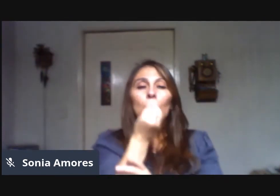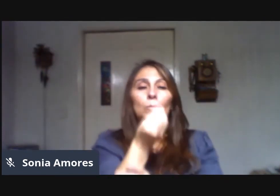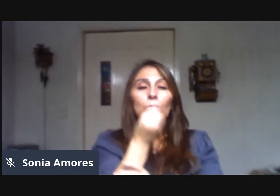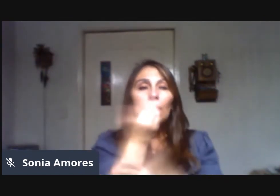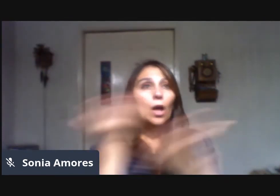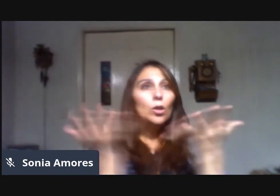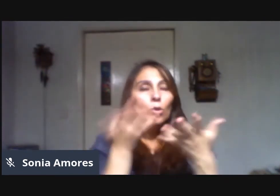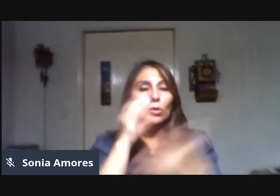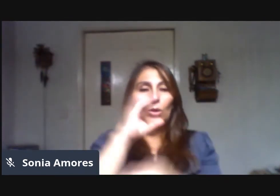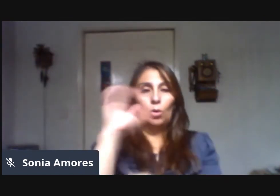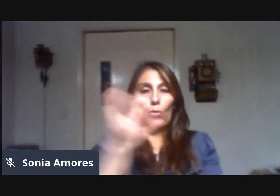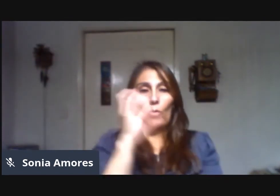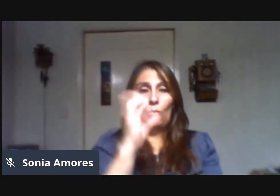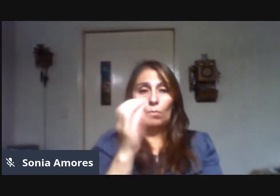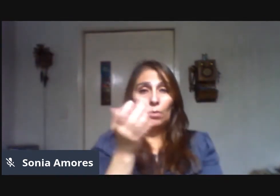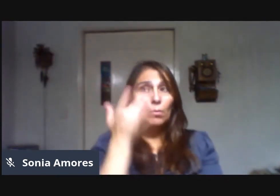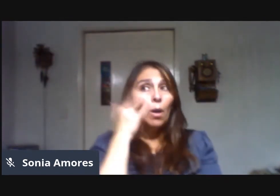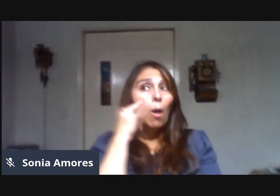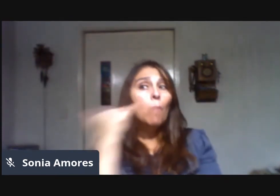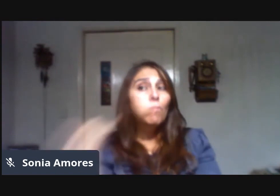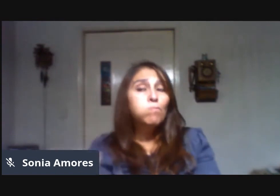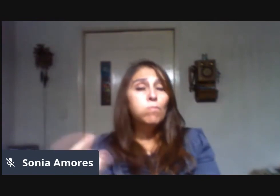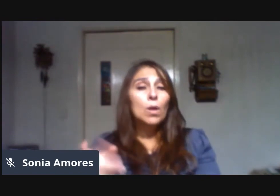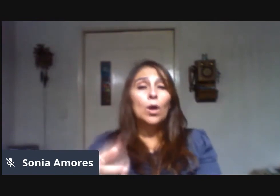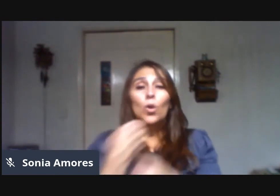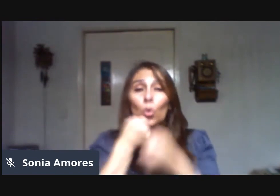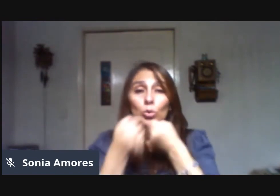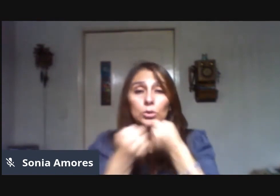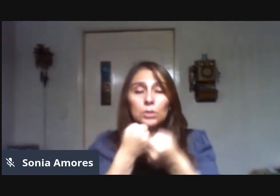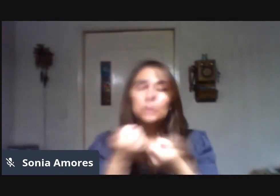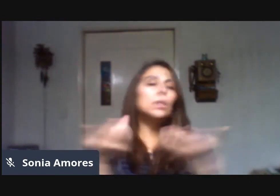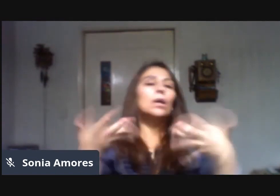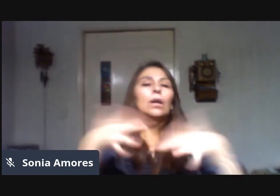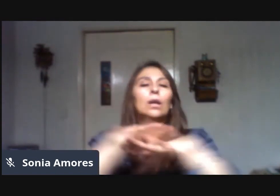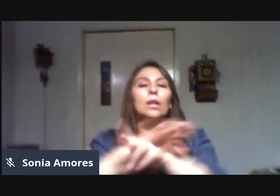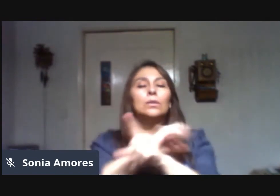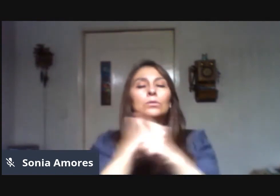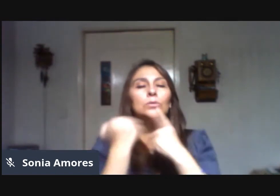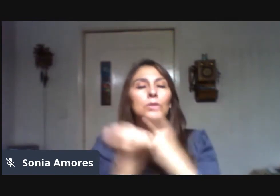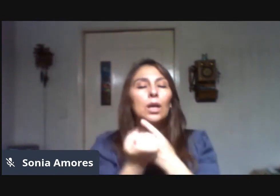las noticias, las redes sociales y en los supermercados vemos cómo hoy nos